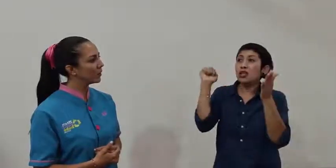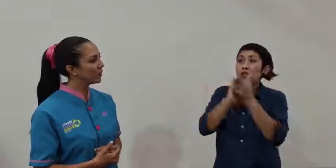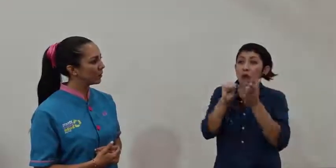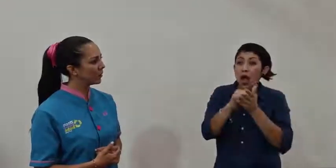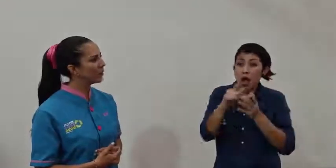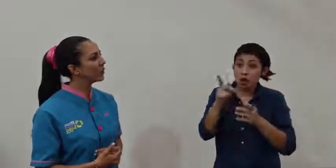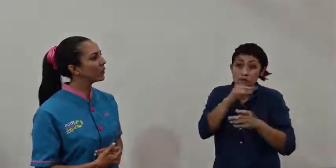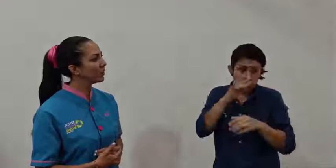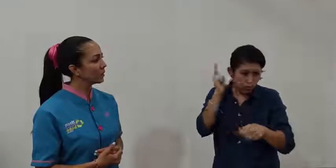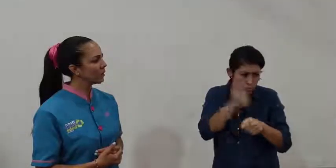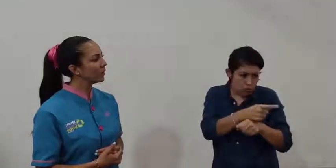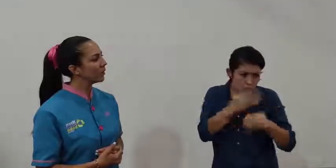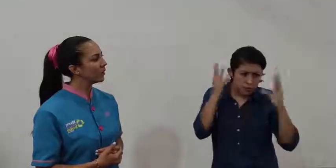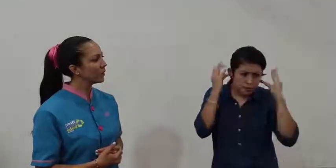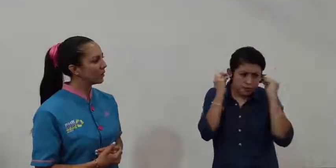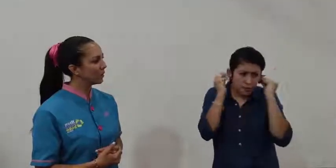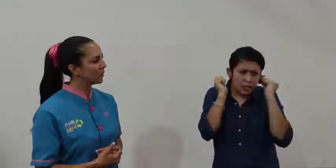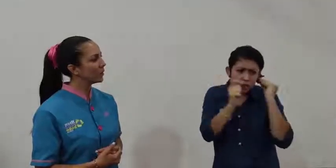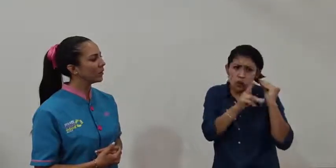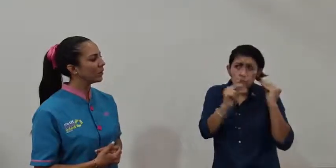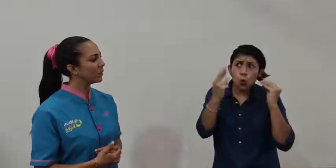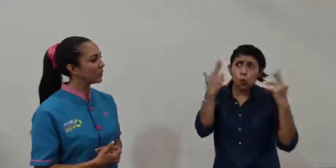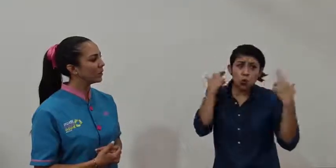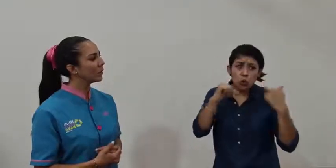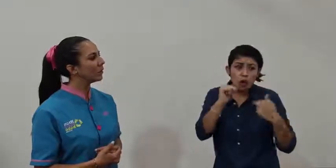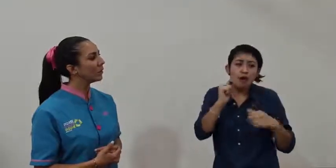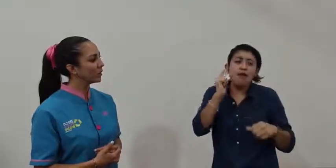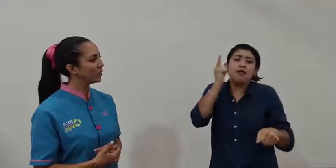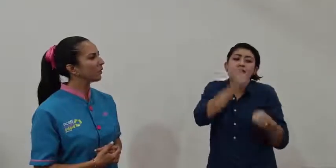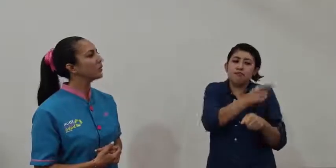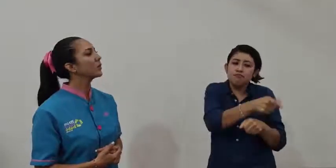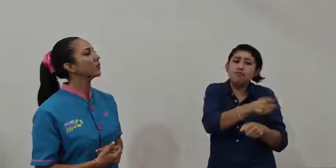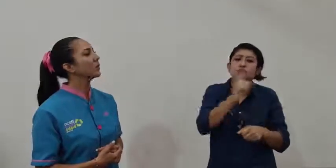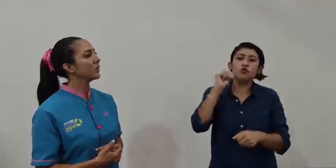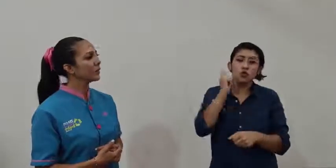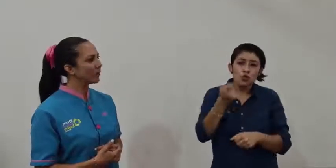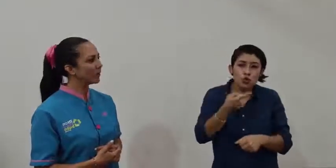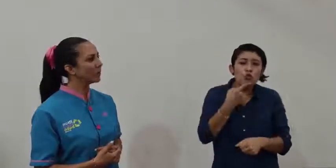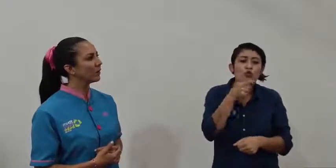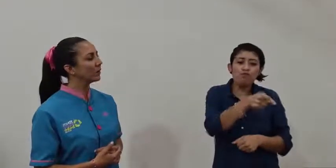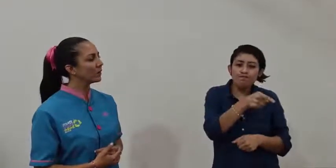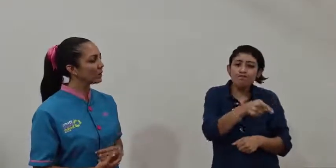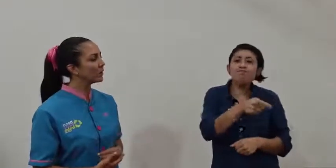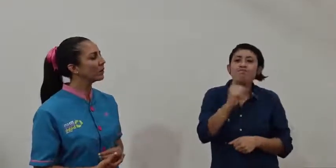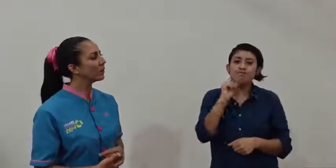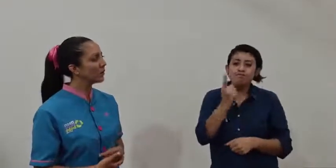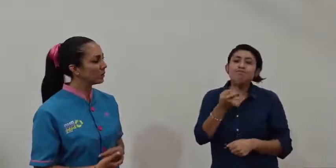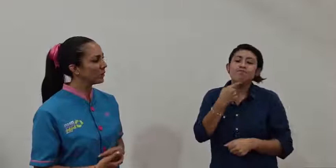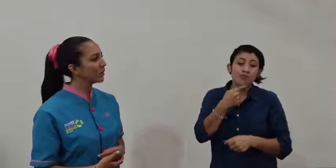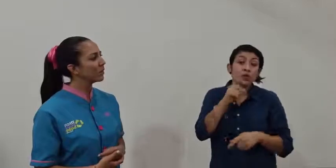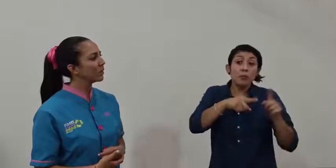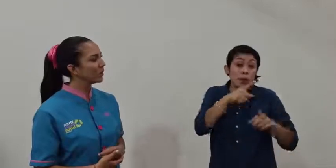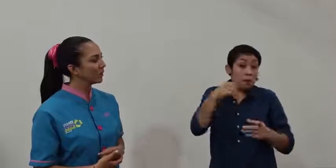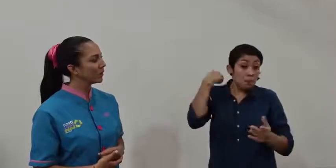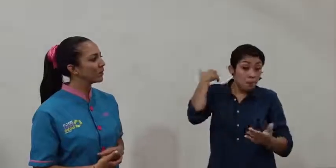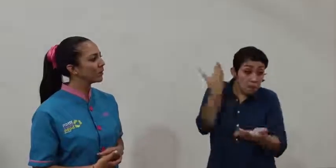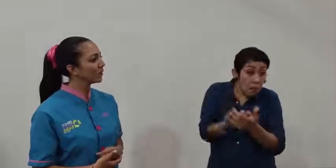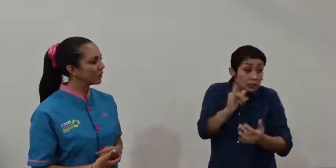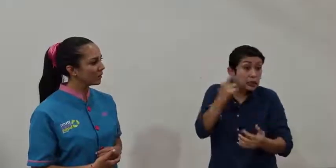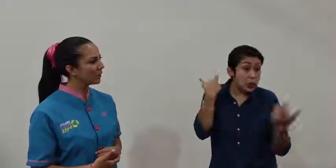2, 3 años, que pues se fijan que no responde a los sonidos fuertes, cuando se cae un vaso,